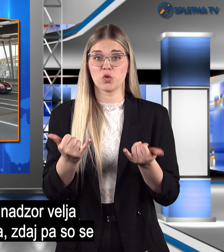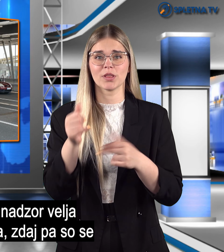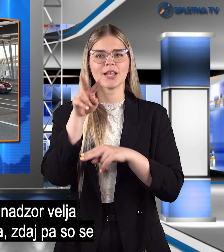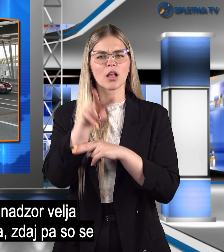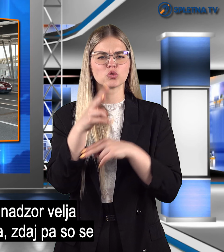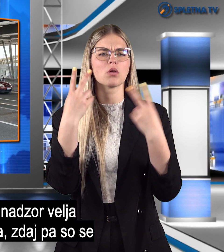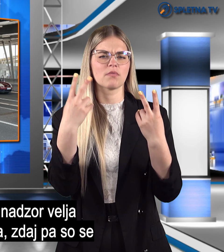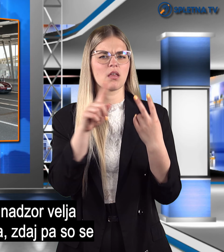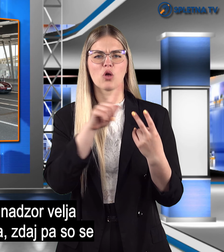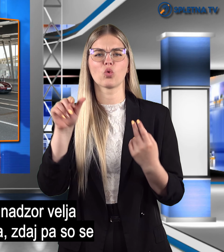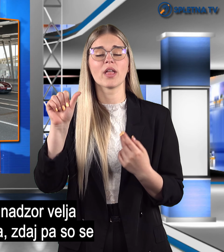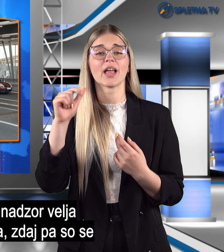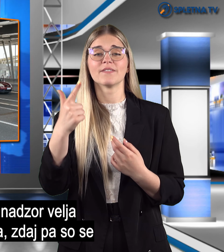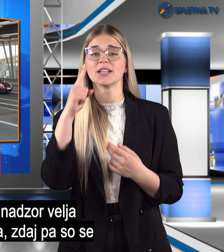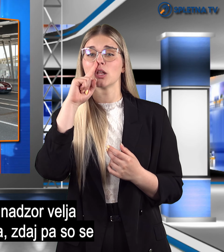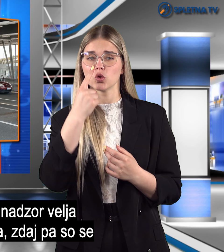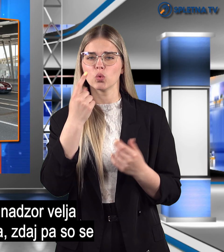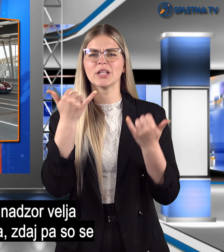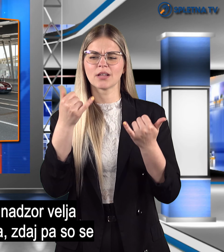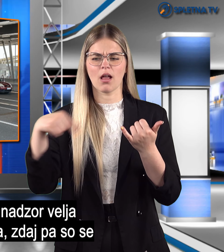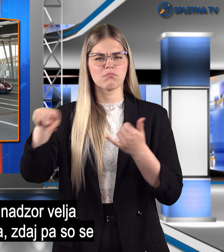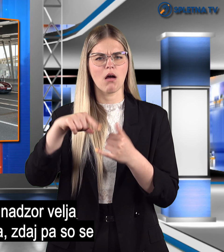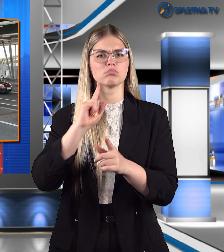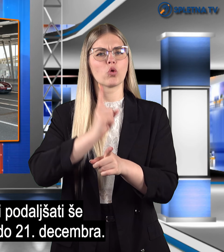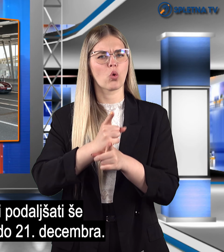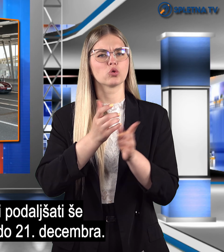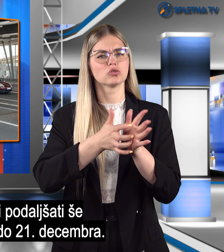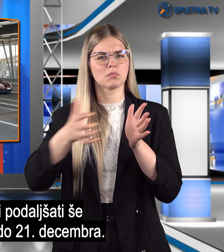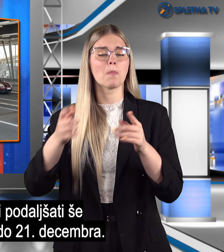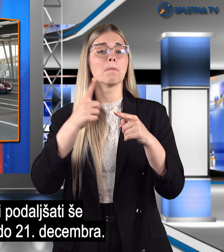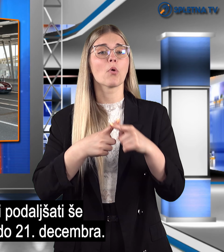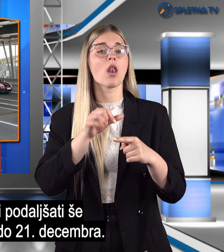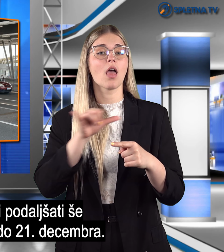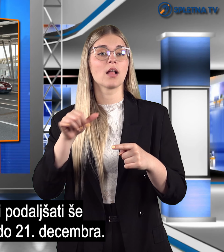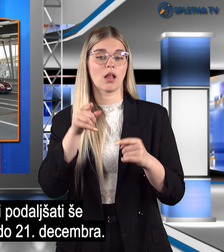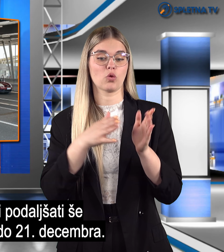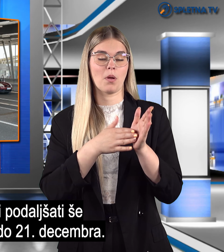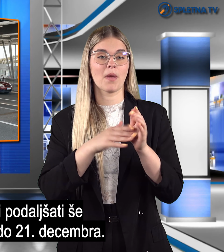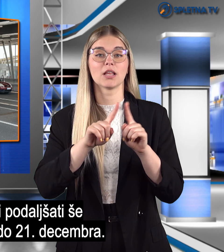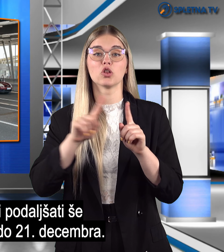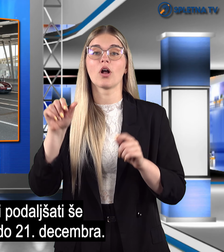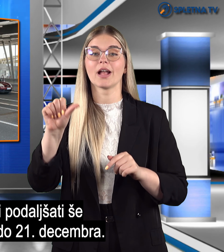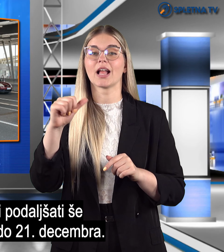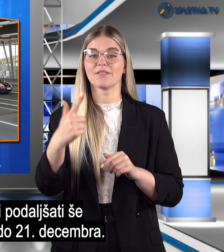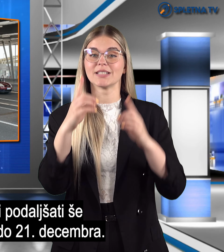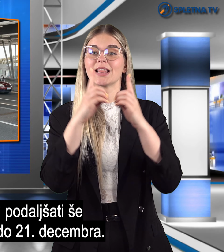nadzor velja do 21. junija, zdaj pa so se ga odločili podaljšati še za pol leta, do